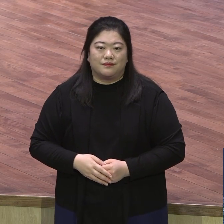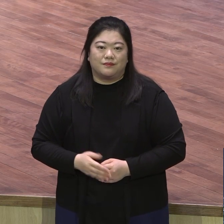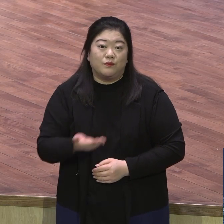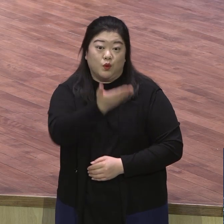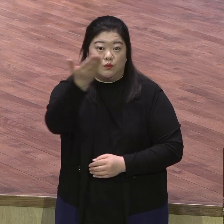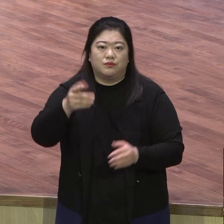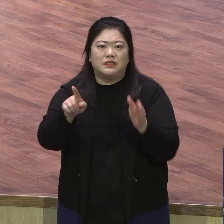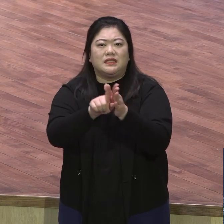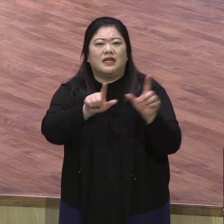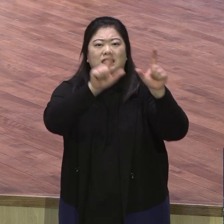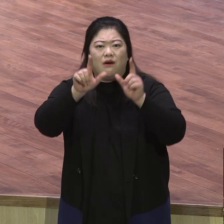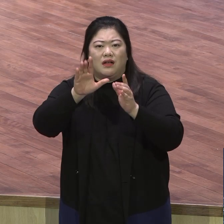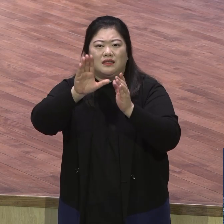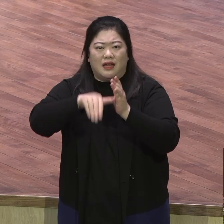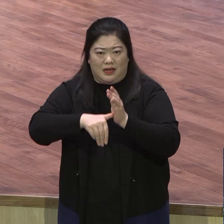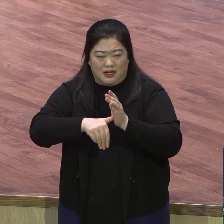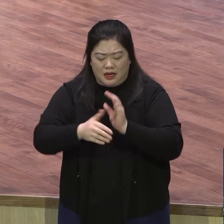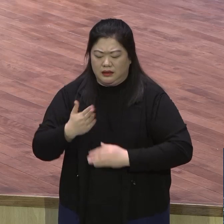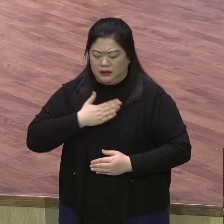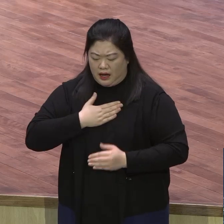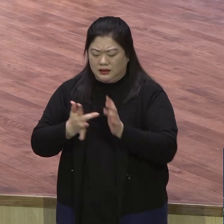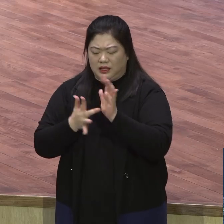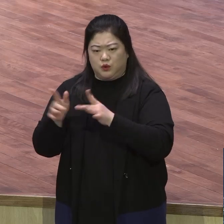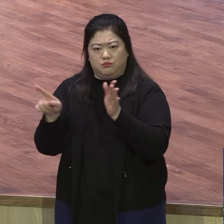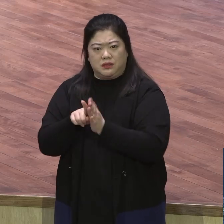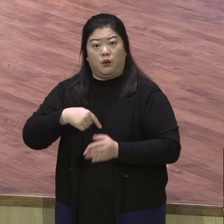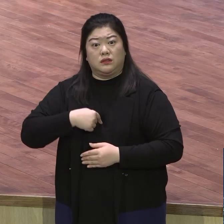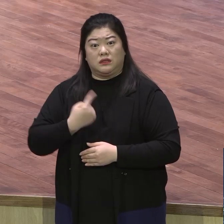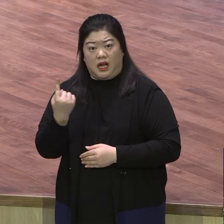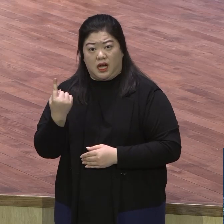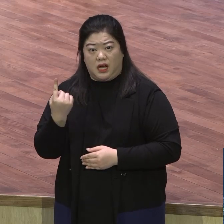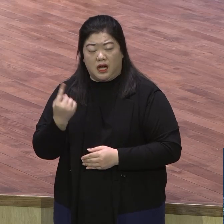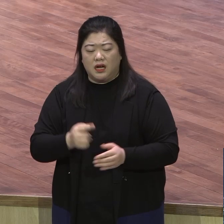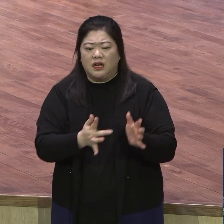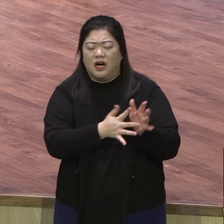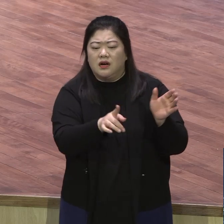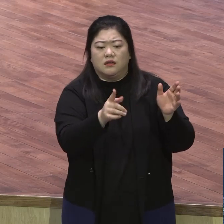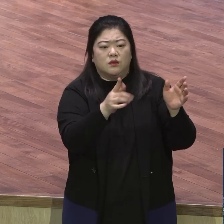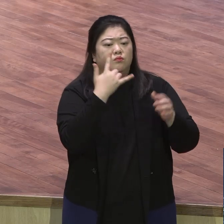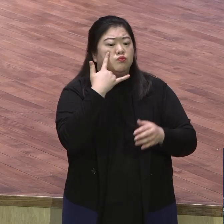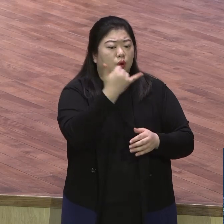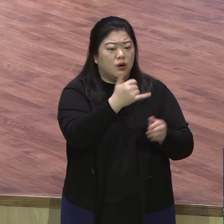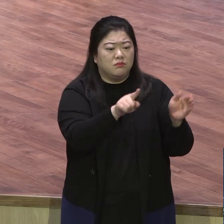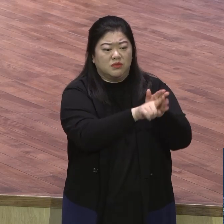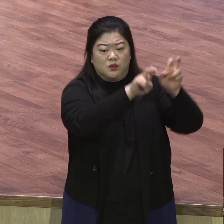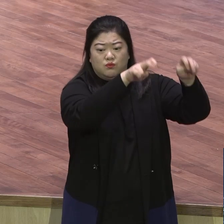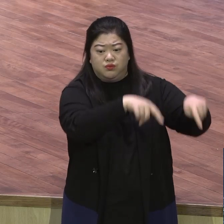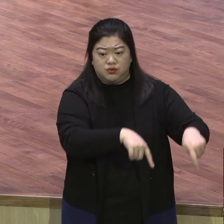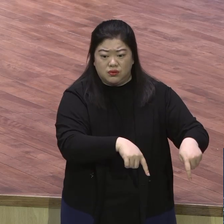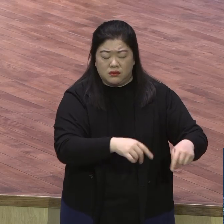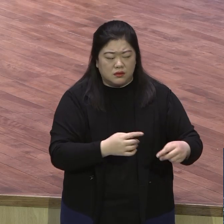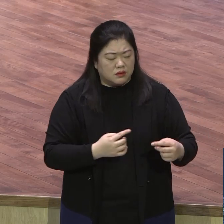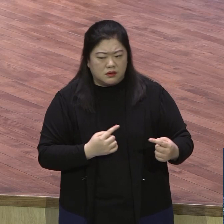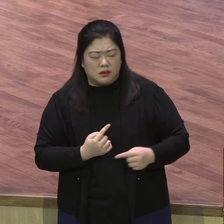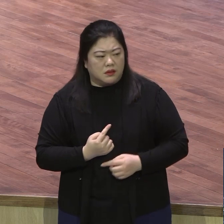신앙생활을 하면서 부모님이 불신하기 때문에 부모님이 눈치 보면 그건 안 돼요. 신앙생활은 다른 얘기